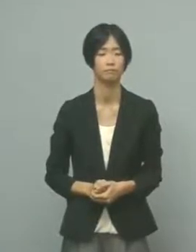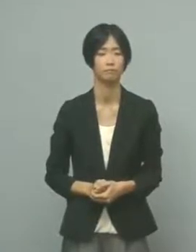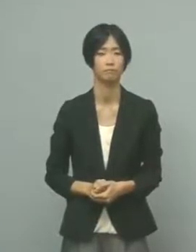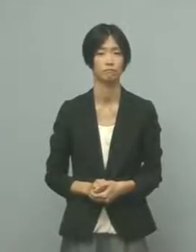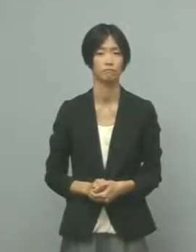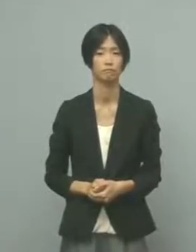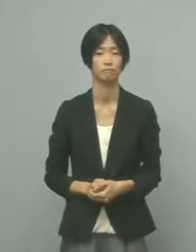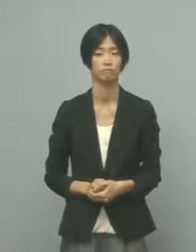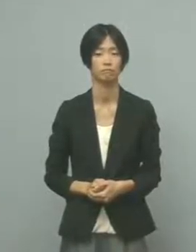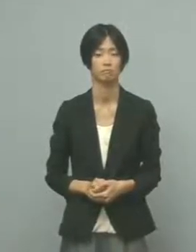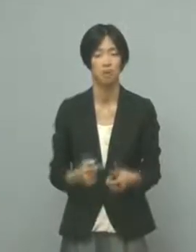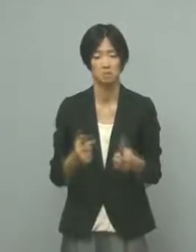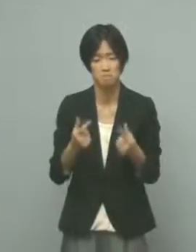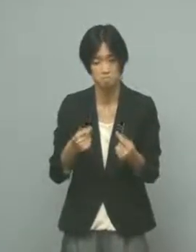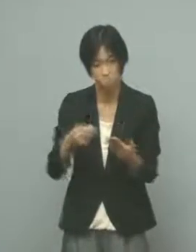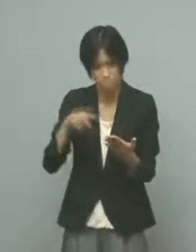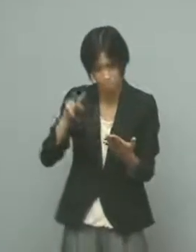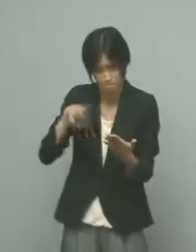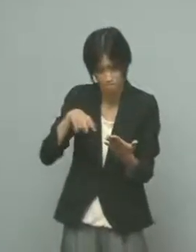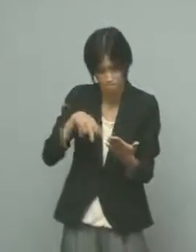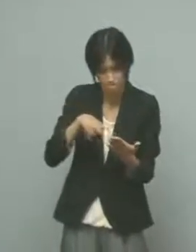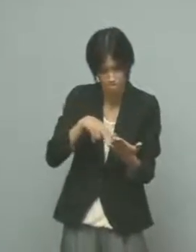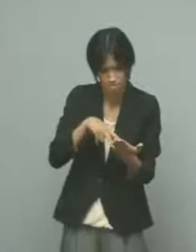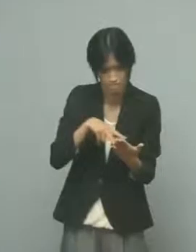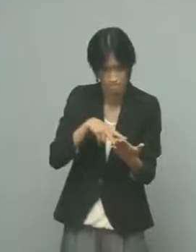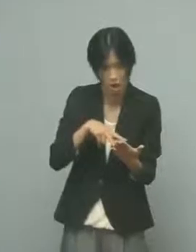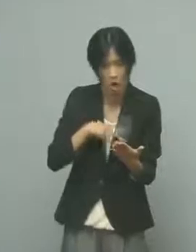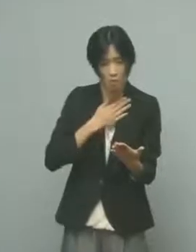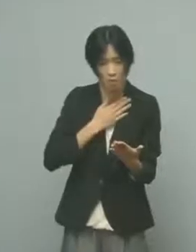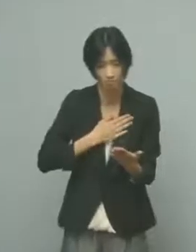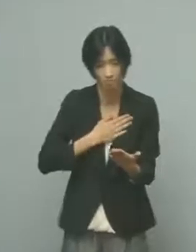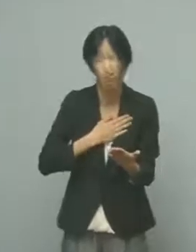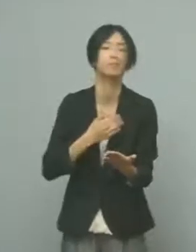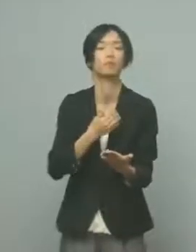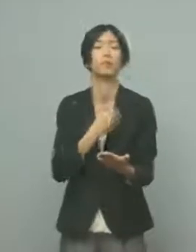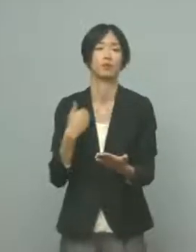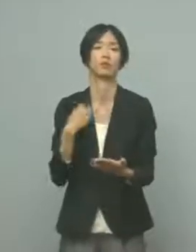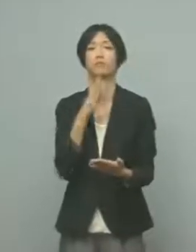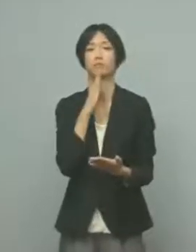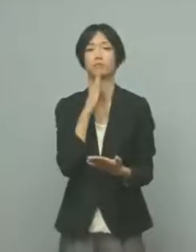しっかりと読み込むと分かるんですけれども、